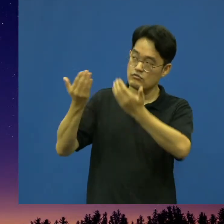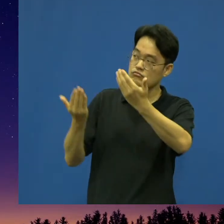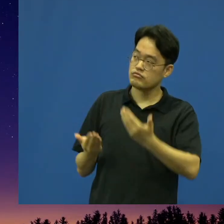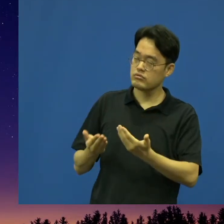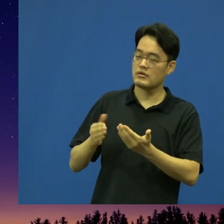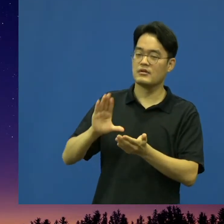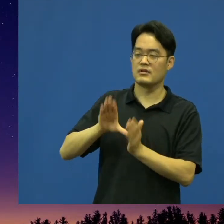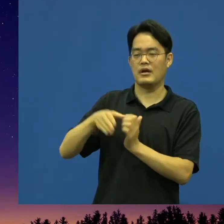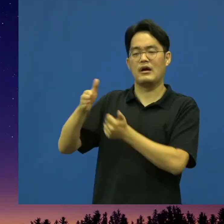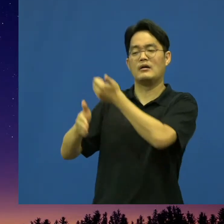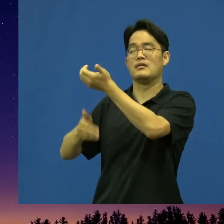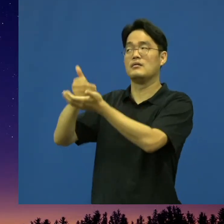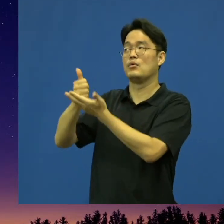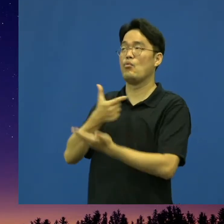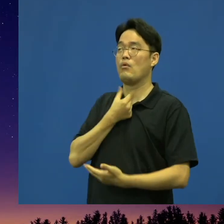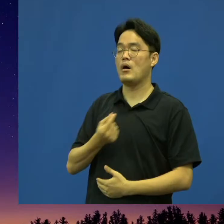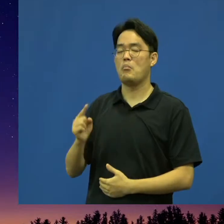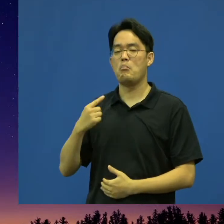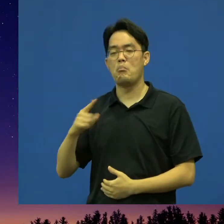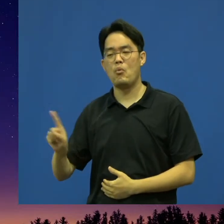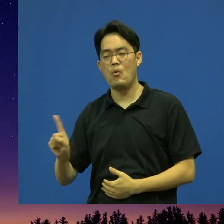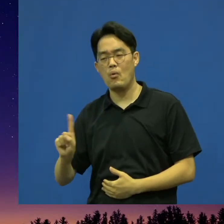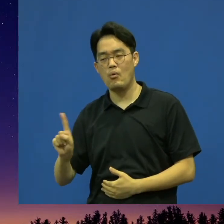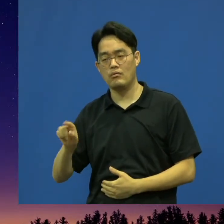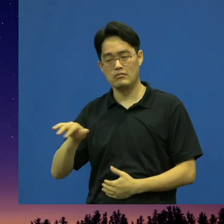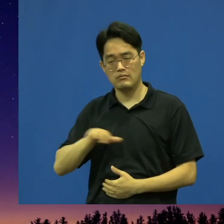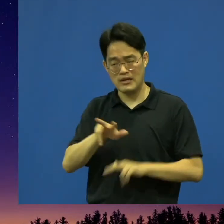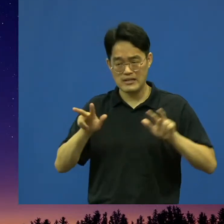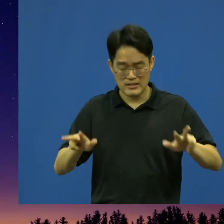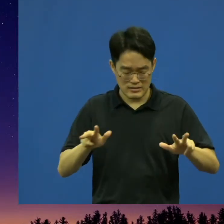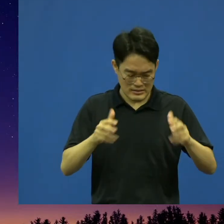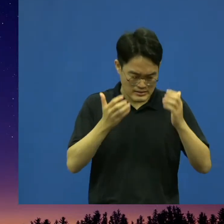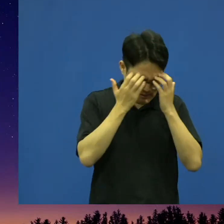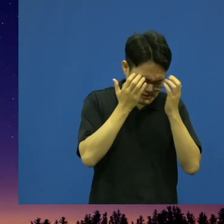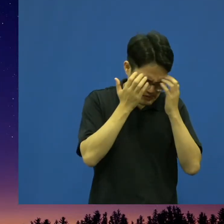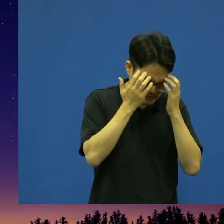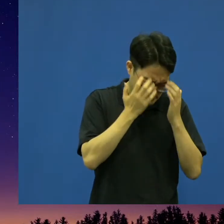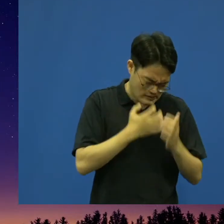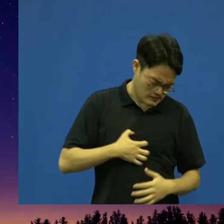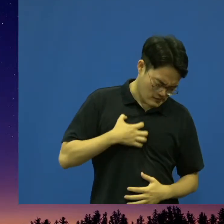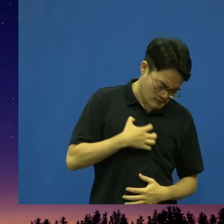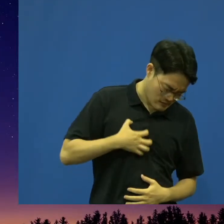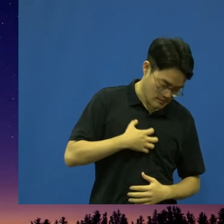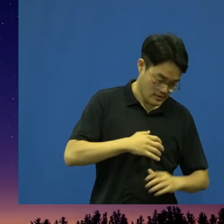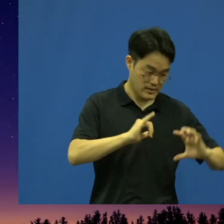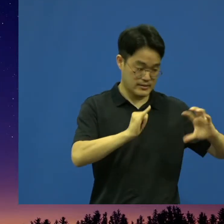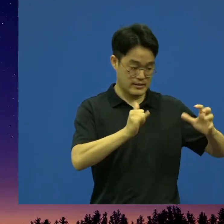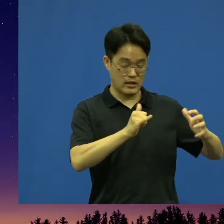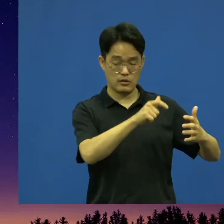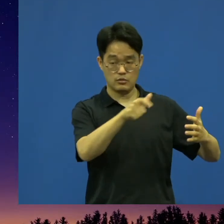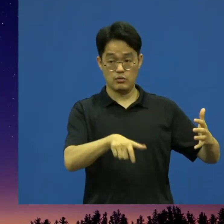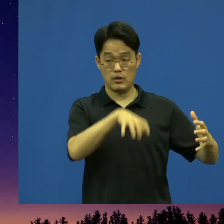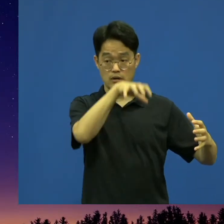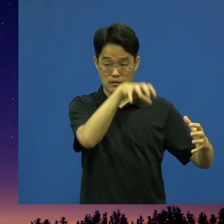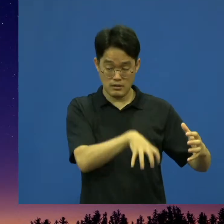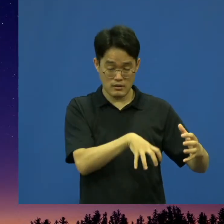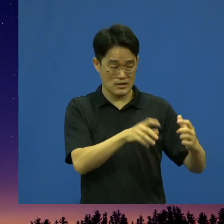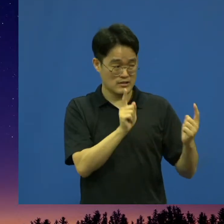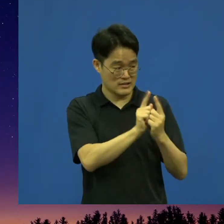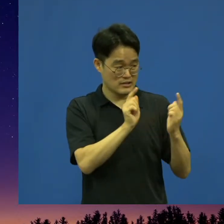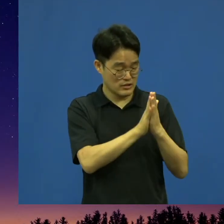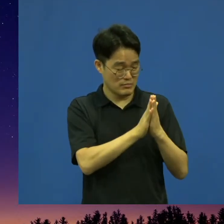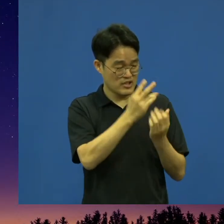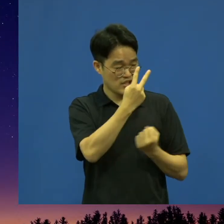원하셨을까? 우리가 이렇게 아픔이 많은 세상을 이렇게 직접 온몸으로 2년이 넘는